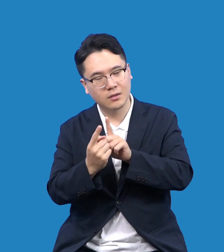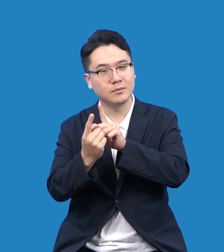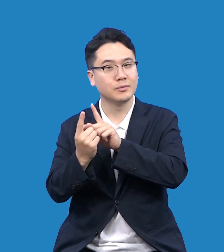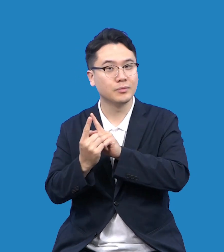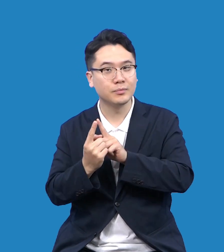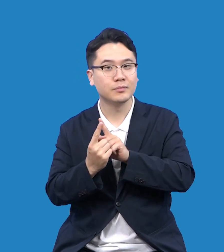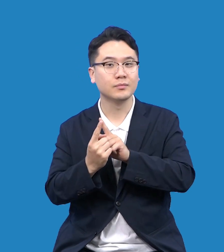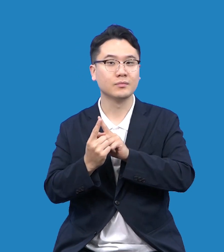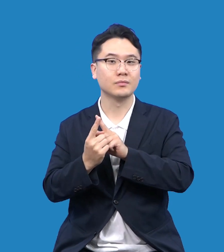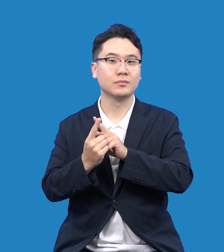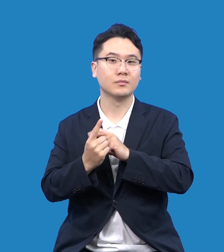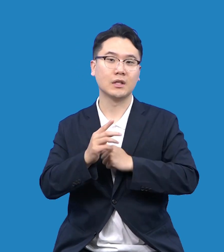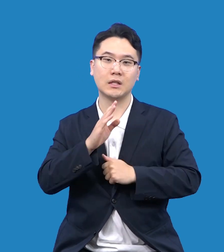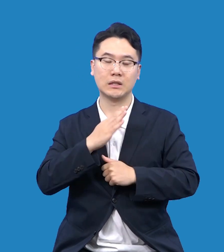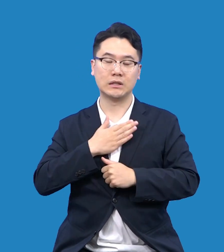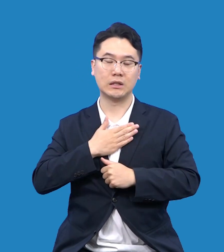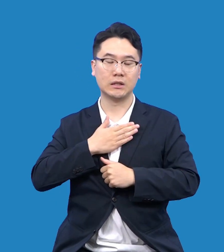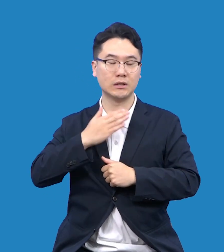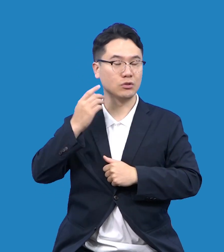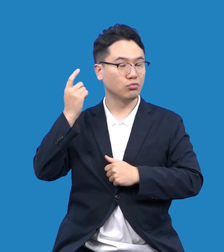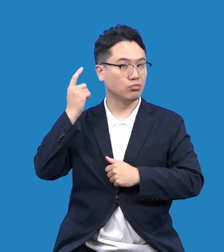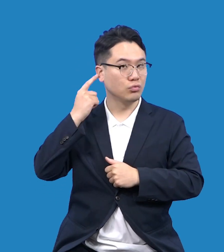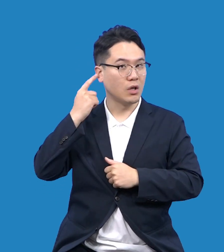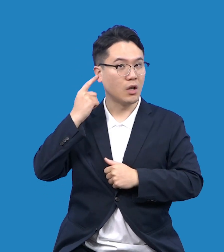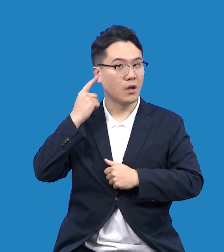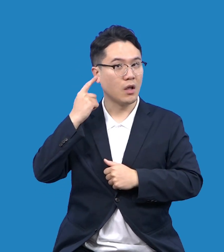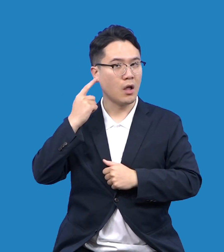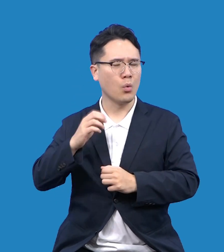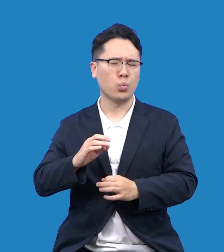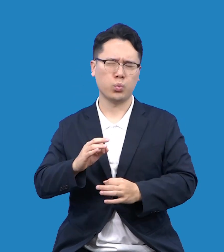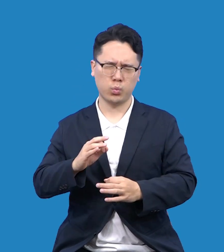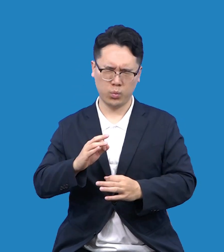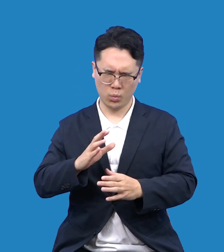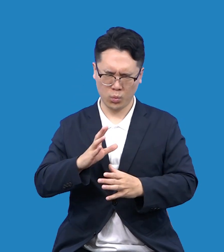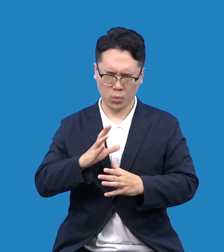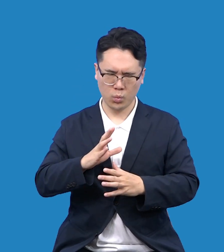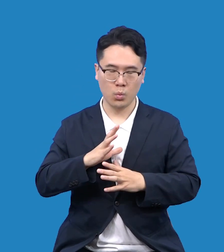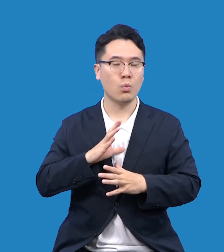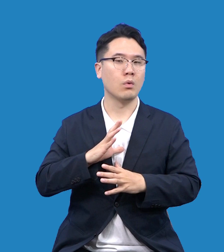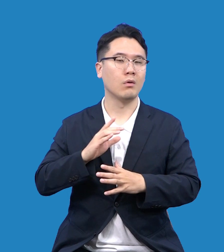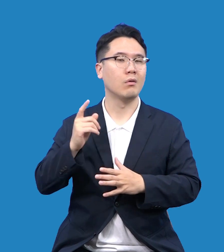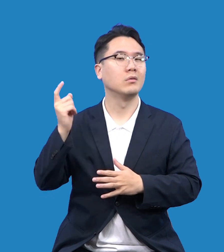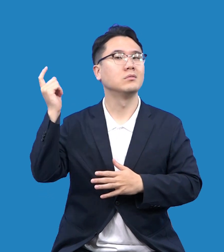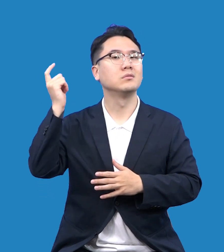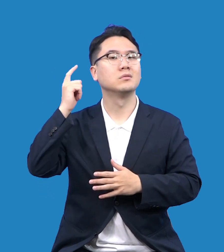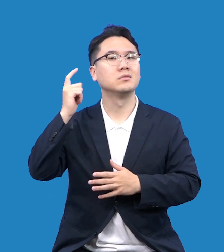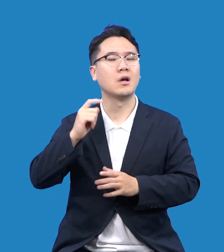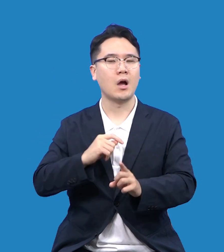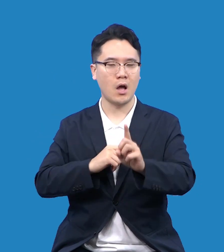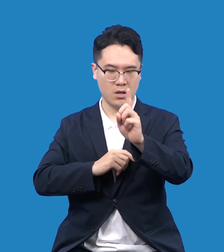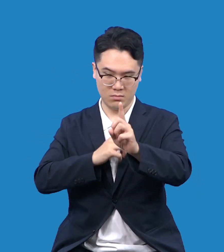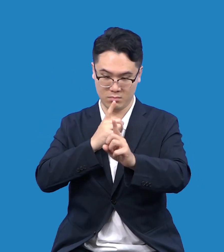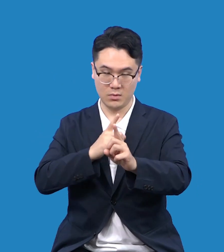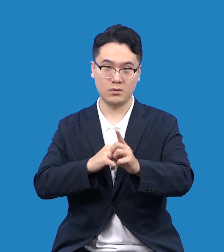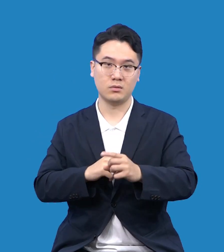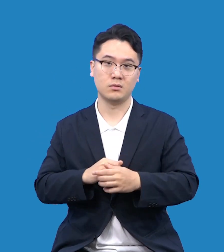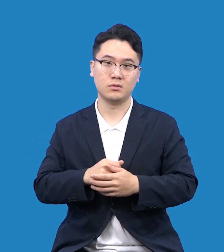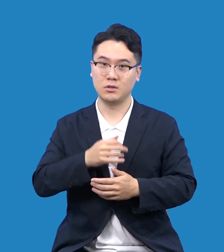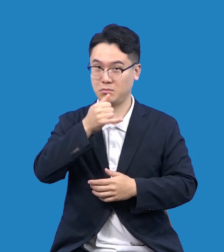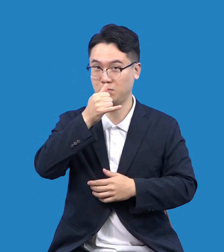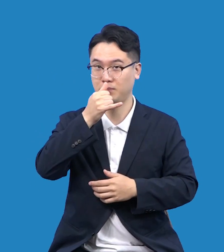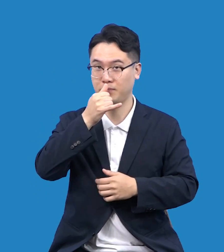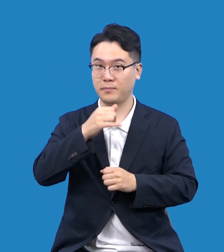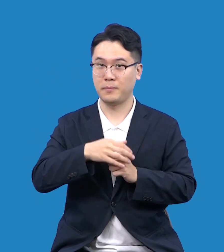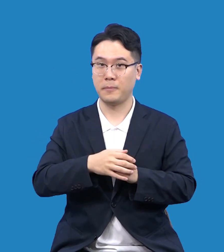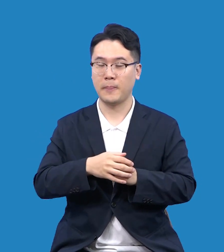교제하면서 제 귀에 놀랍게 들려왔던 한마디가 있어요. 한국에서 별로 신앙생활하면서 그